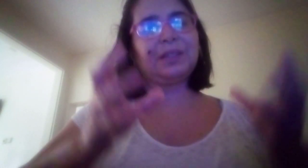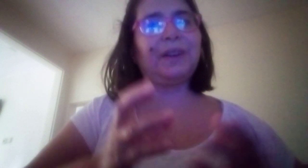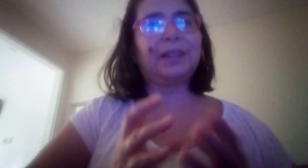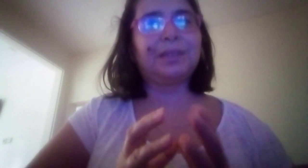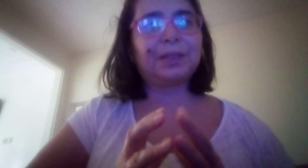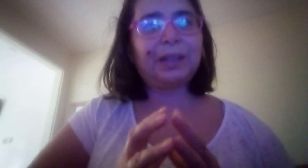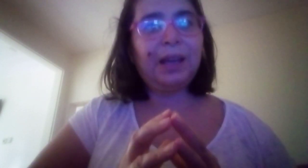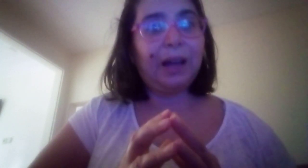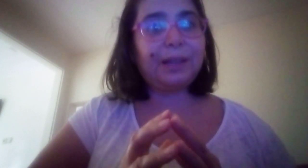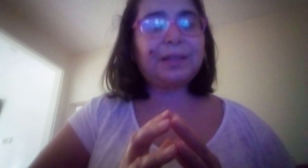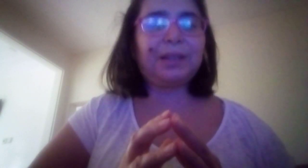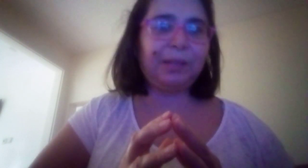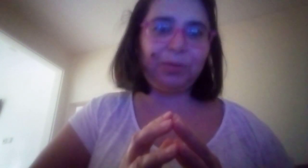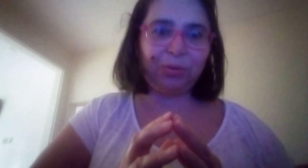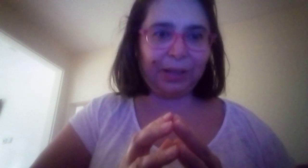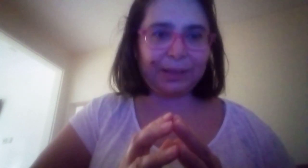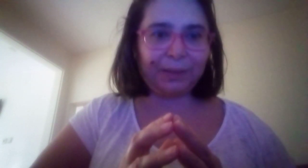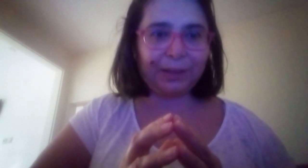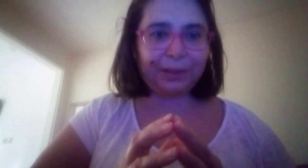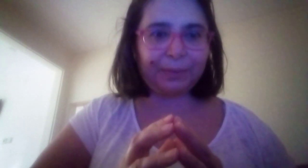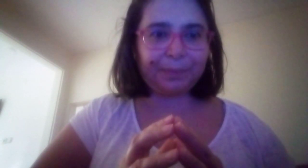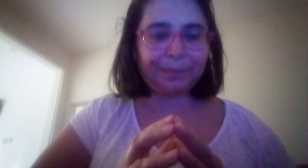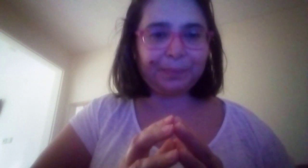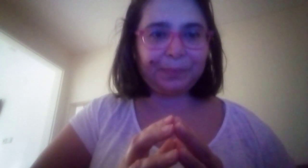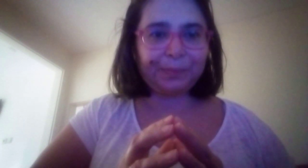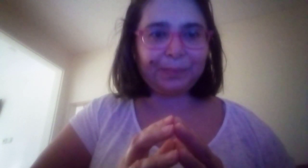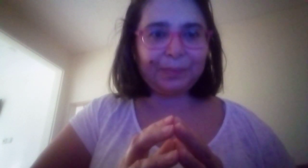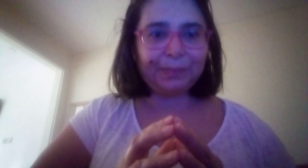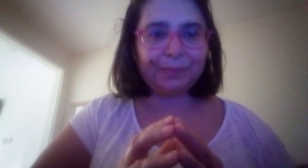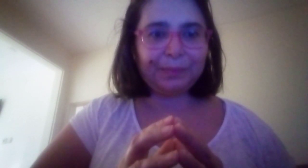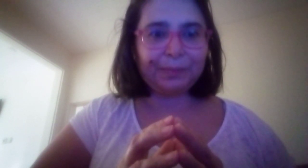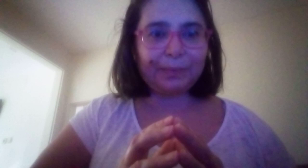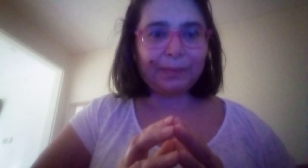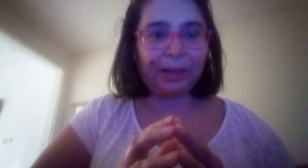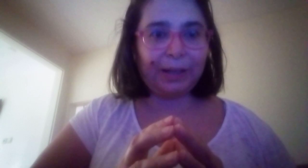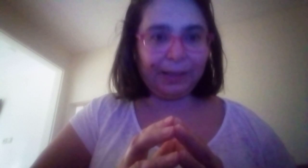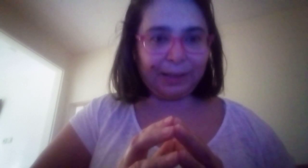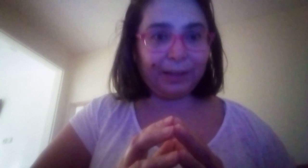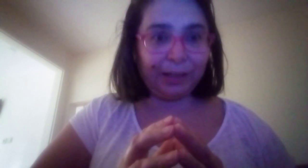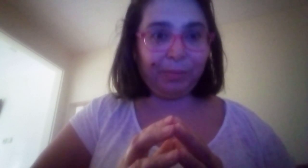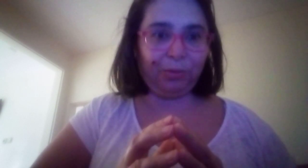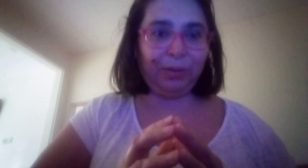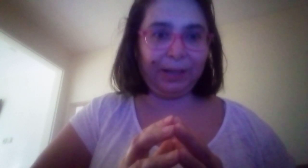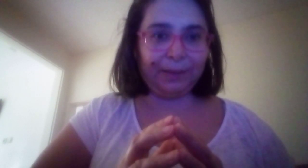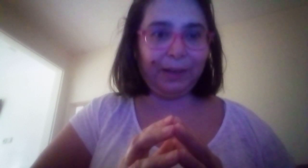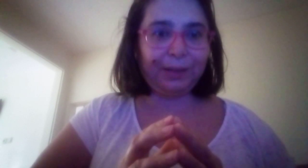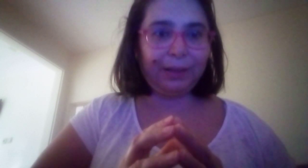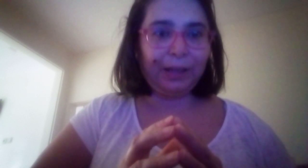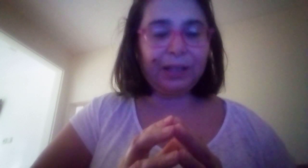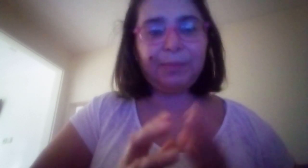farklıdır herkesin ayrı bir dünyası vardır herkesin ayrı bir Dünyası var kimse